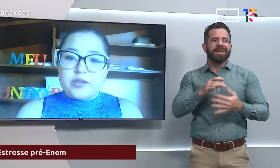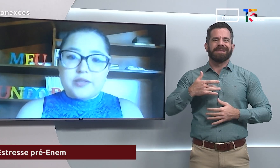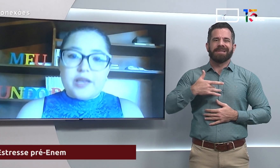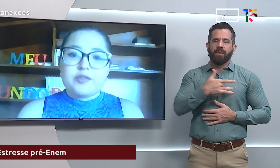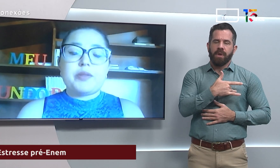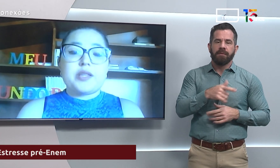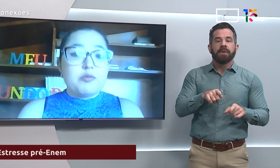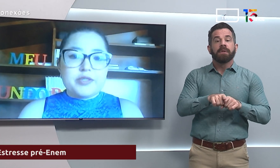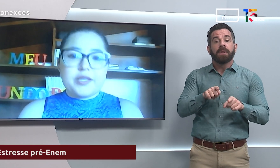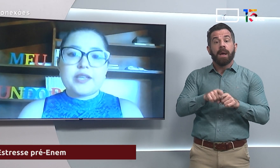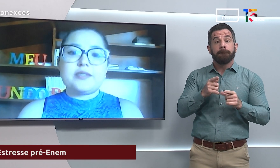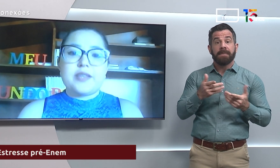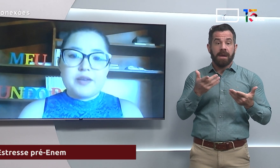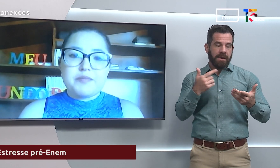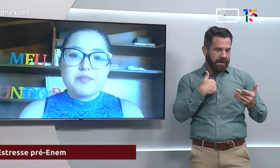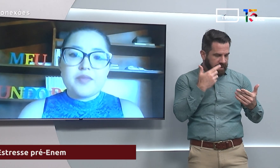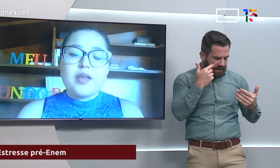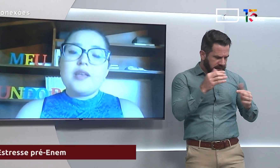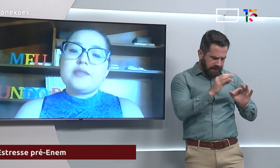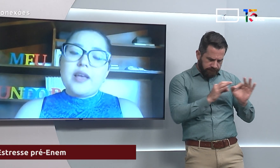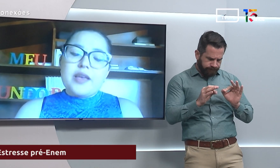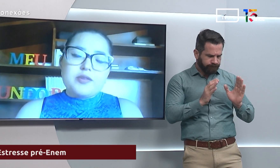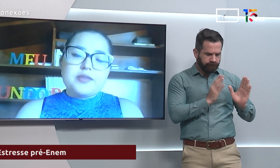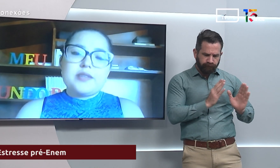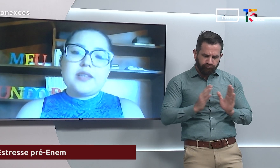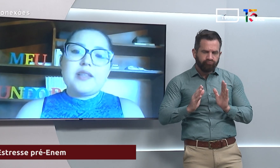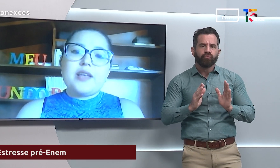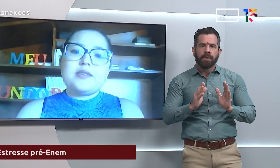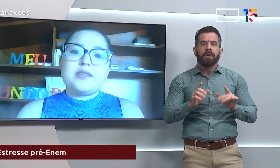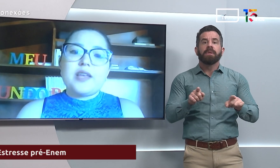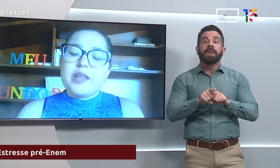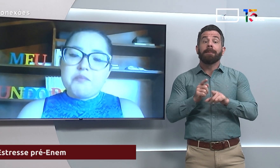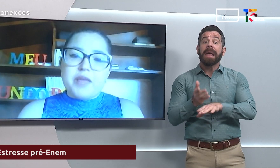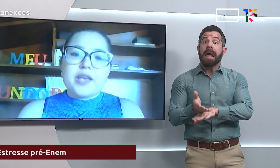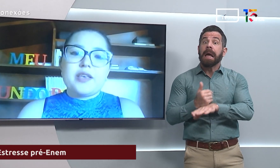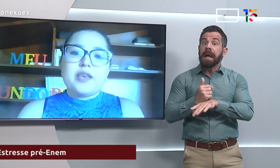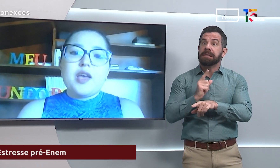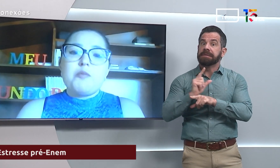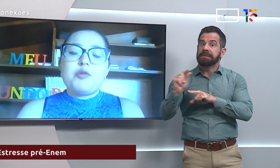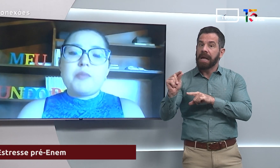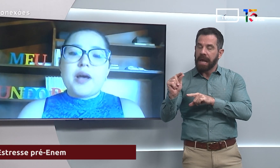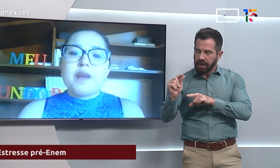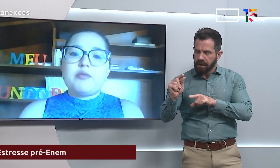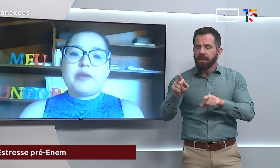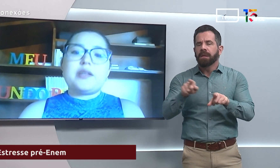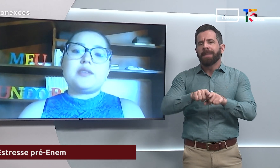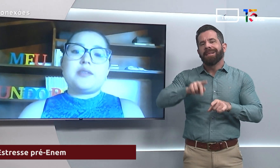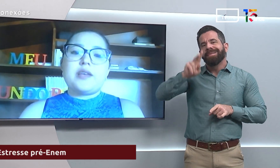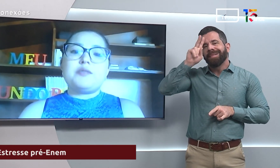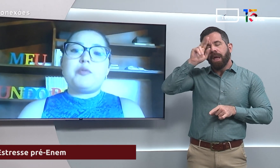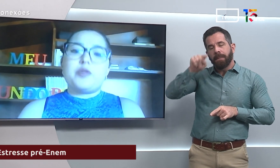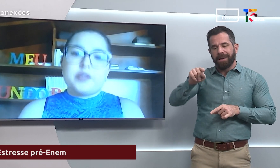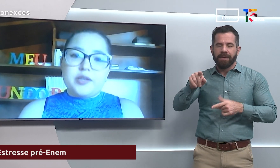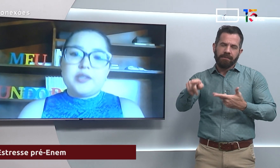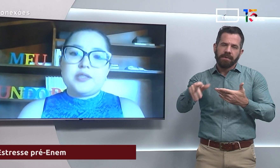fácil acesso para não esquecer. Sair com antecedência e lembrar que, por mais que o Enem seja importante,